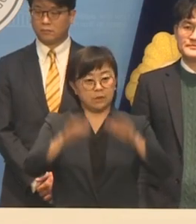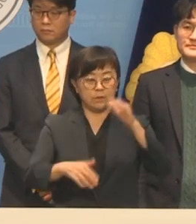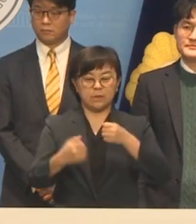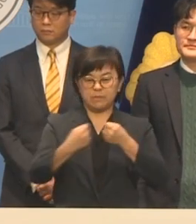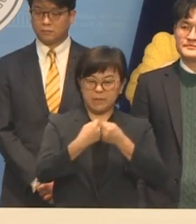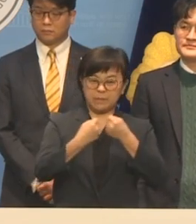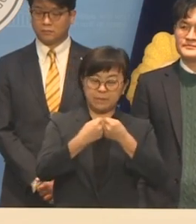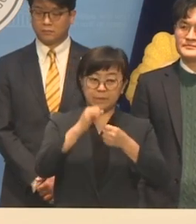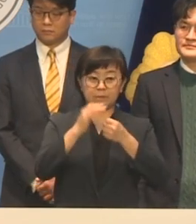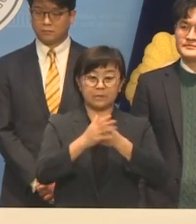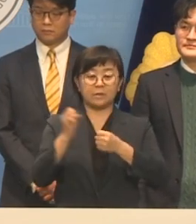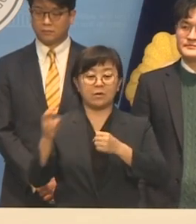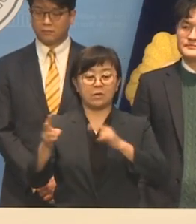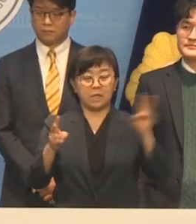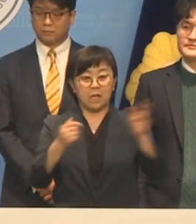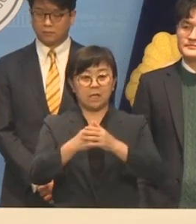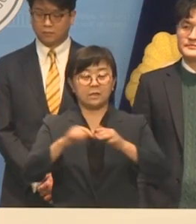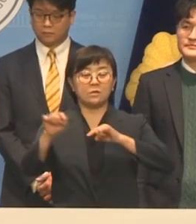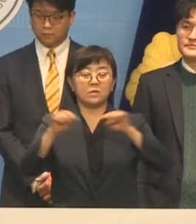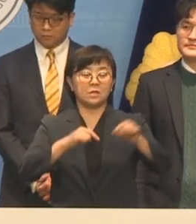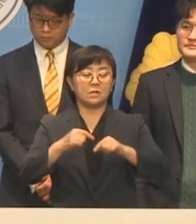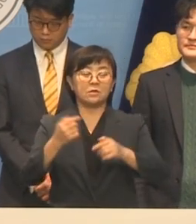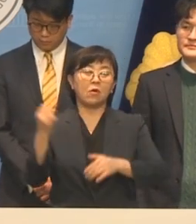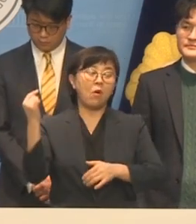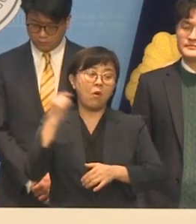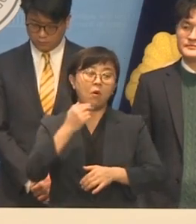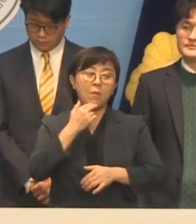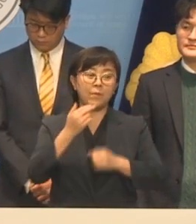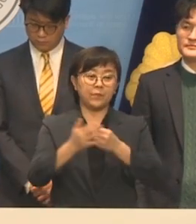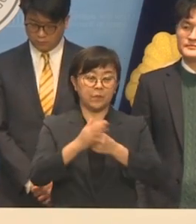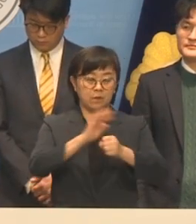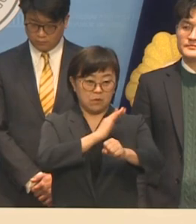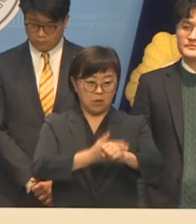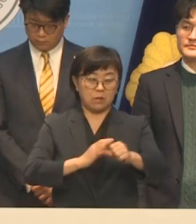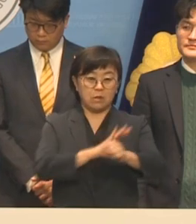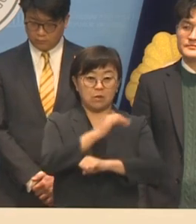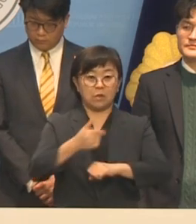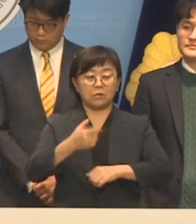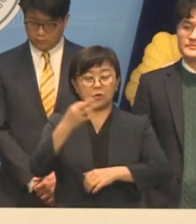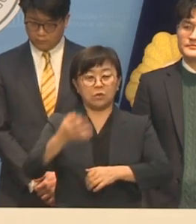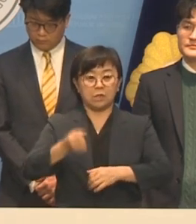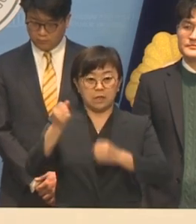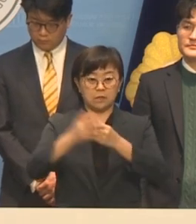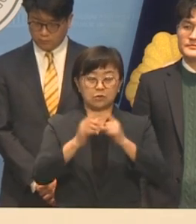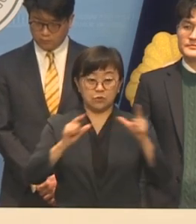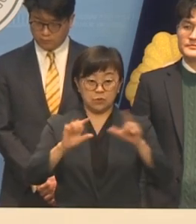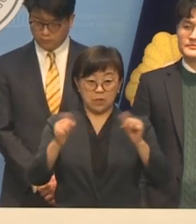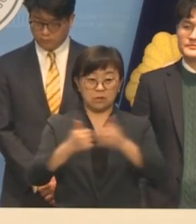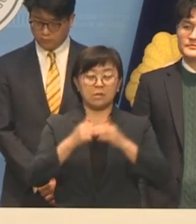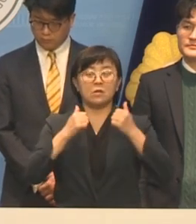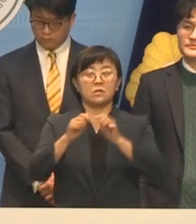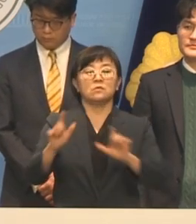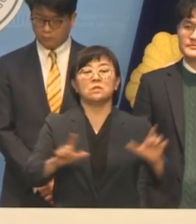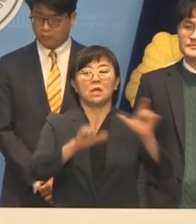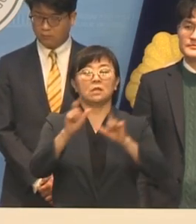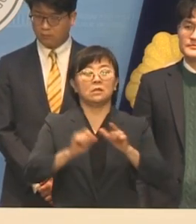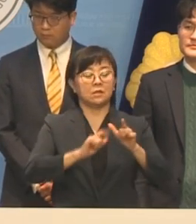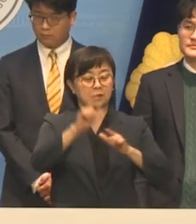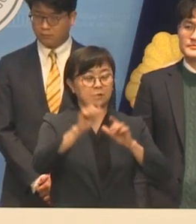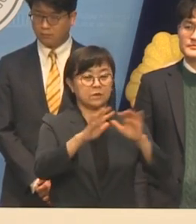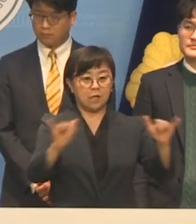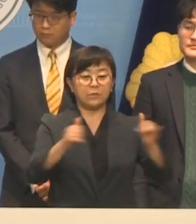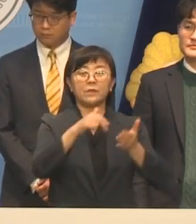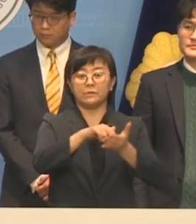싸워왔습니다. 거대 양당 정치에서 들리지 않는 이들의 목소리, 권력과 돈을 가진 소수가 아니라 열심히 살아가는 다수 보통